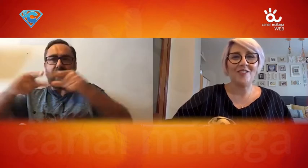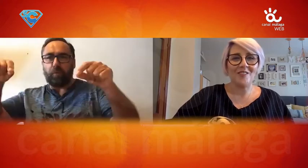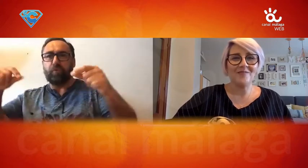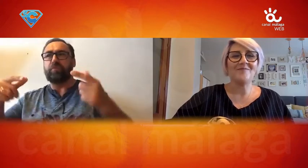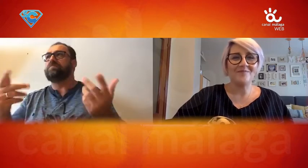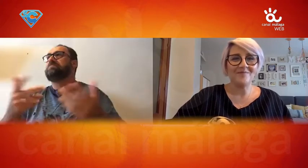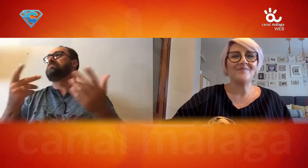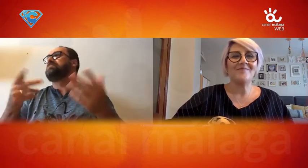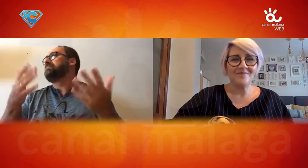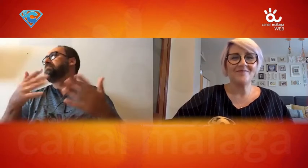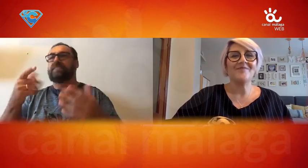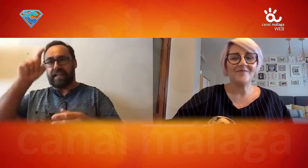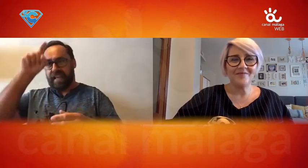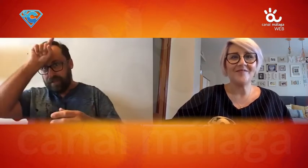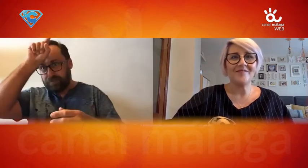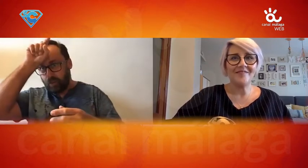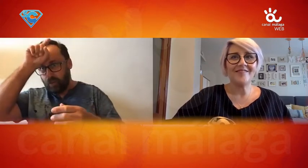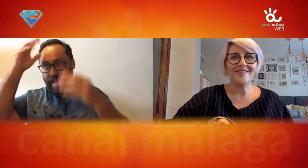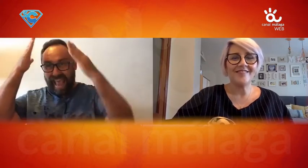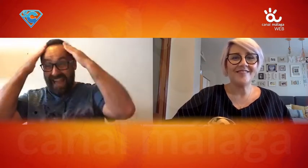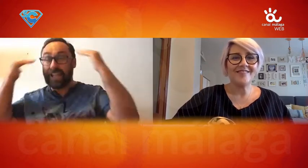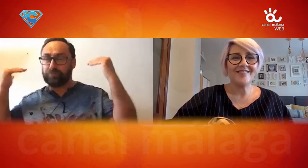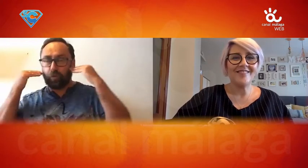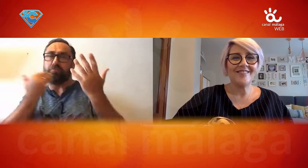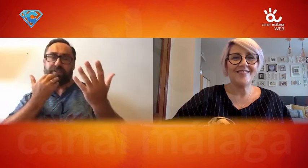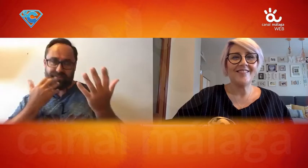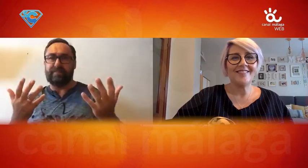Correcto. En Japón,